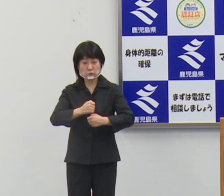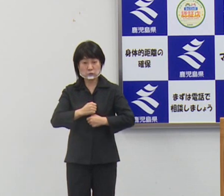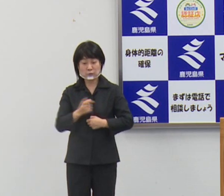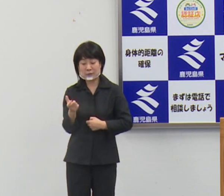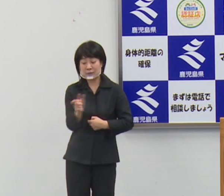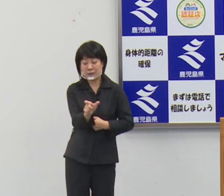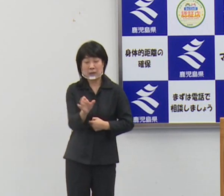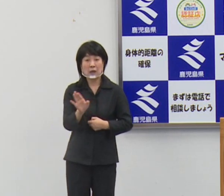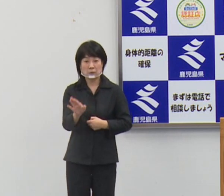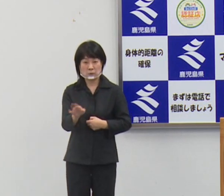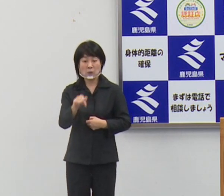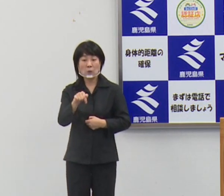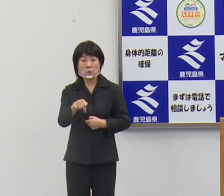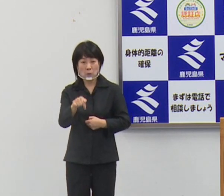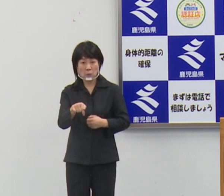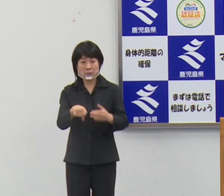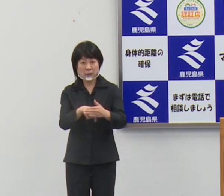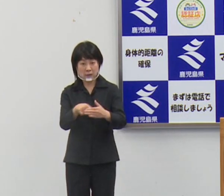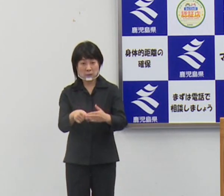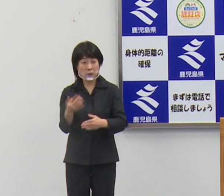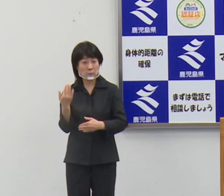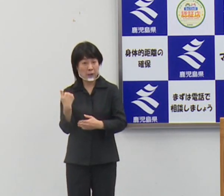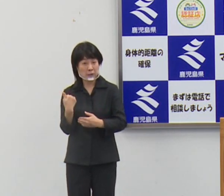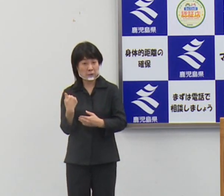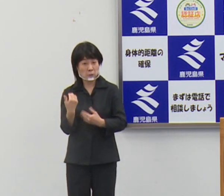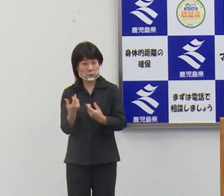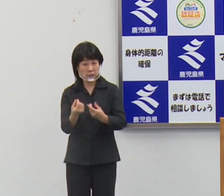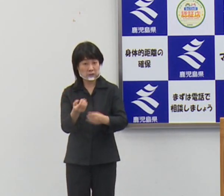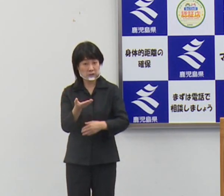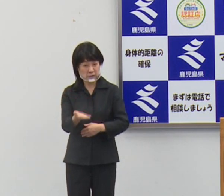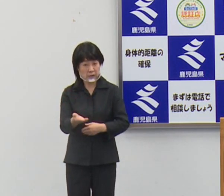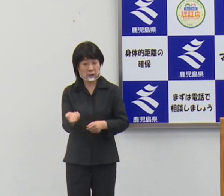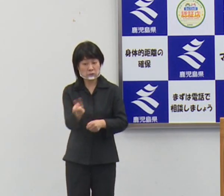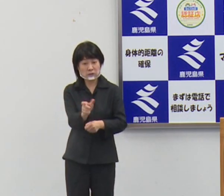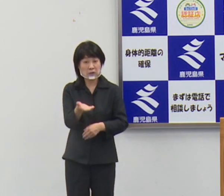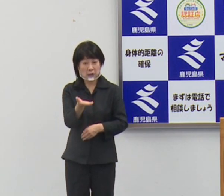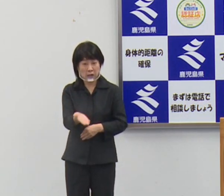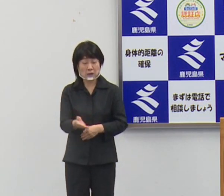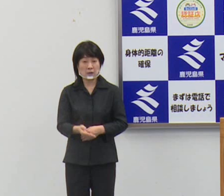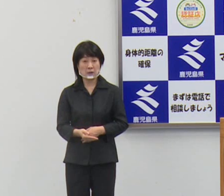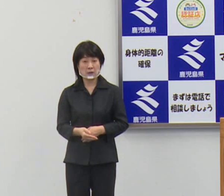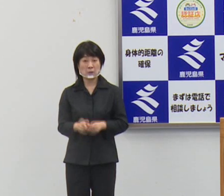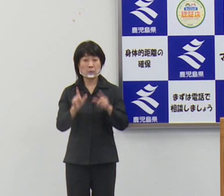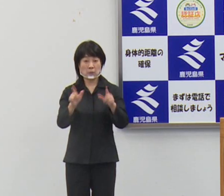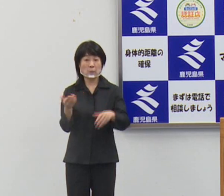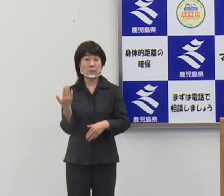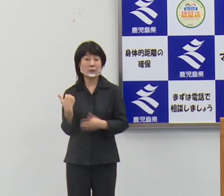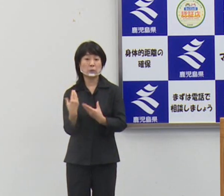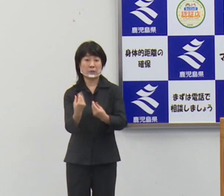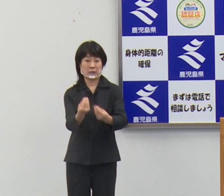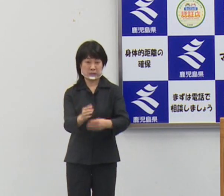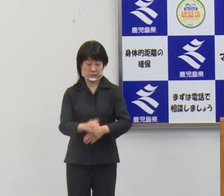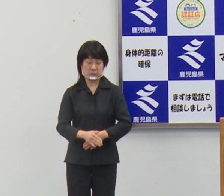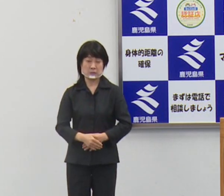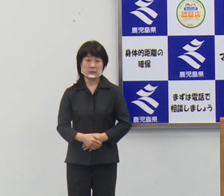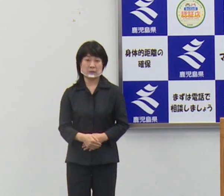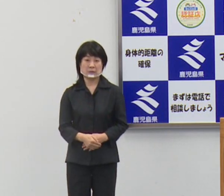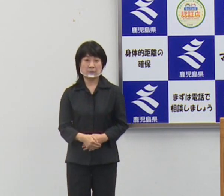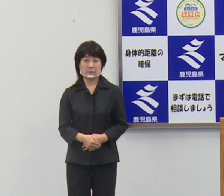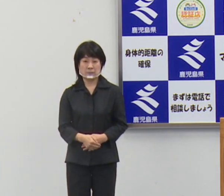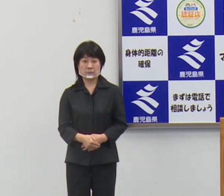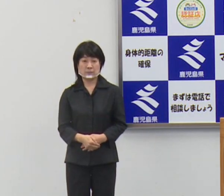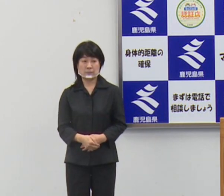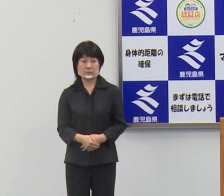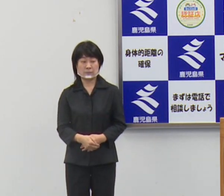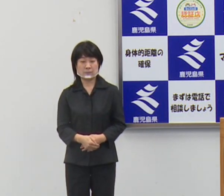れども、この部分は以前からあった部分でしょうか。 ここは前からあったと思いますね。はい、分